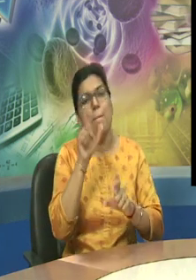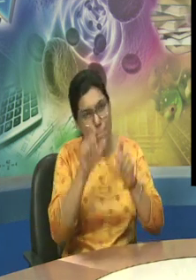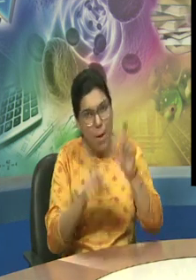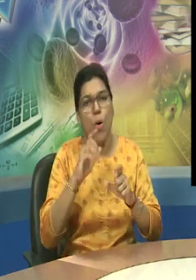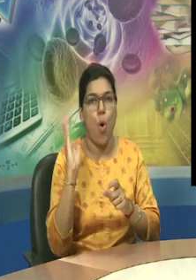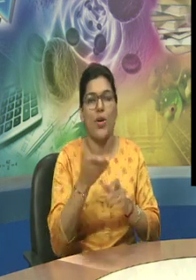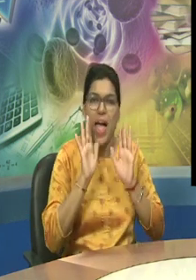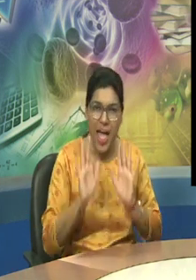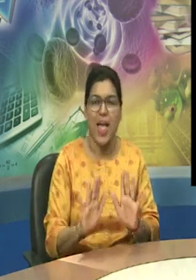देता है।